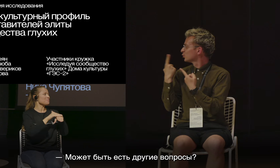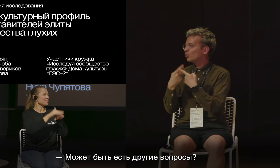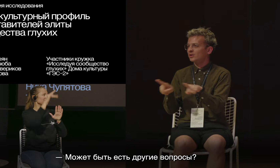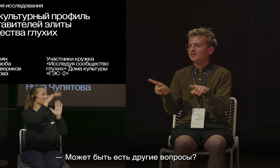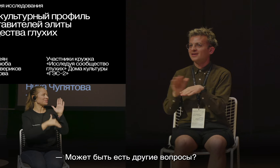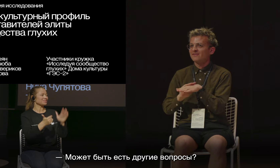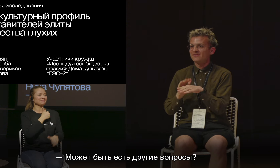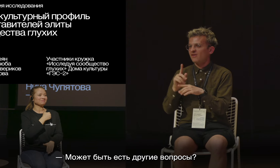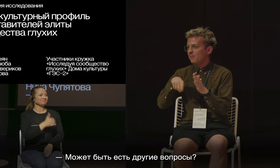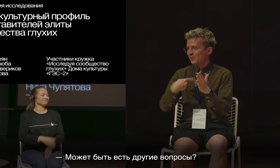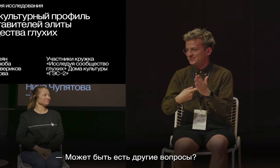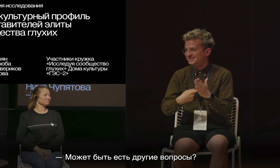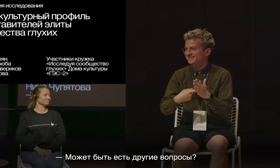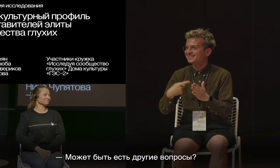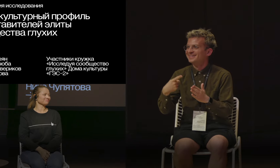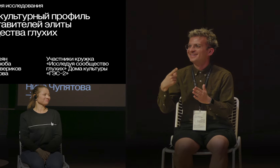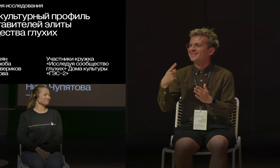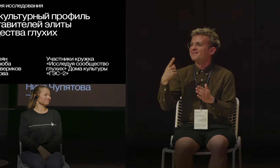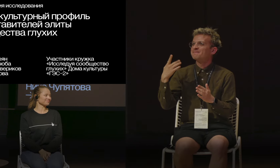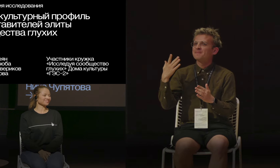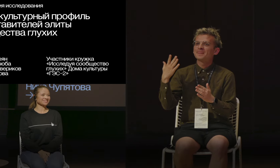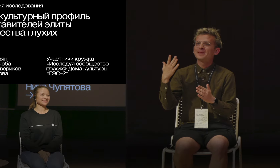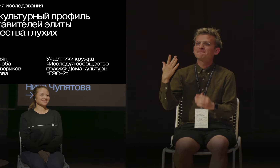Если есть вопросы... Да, если есть вопросы.